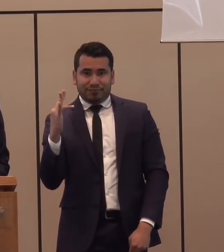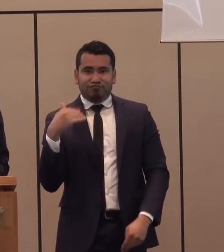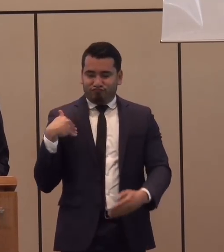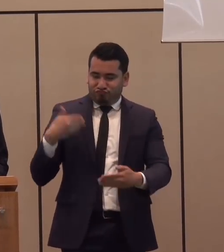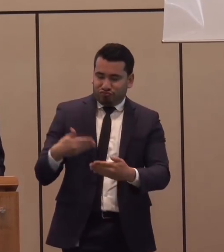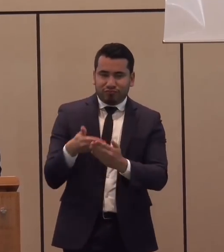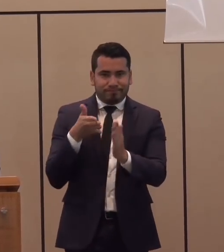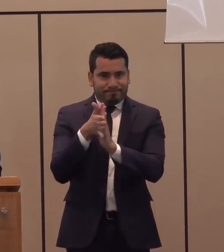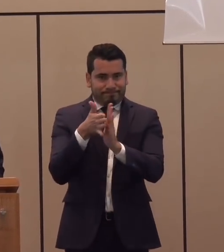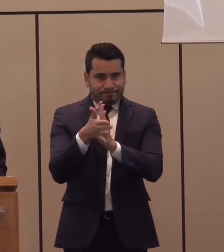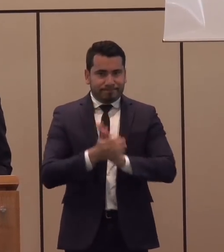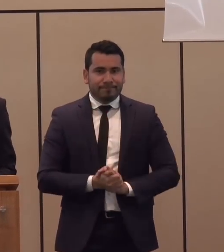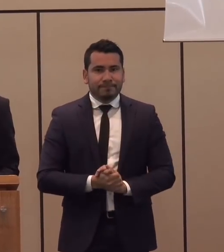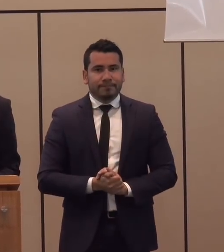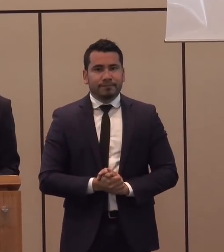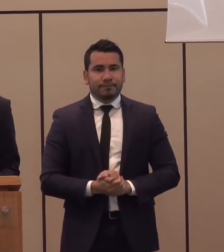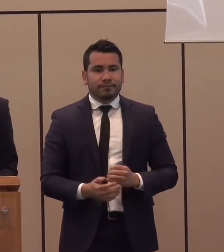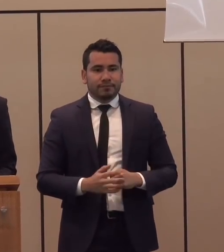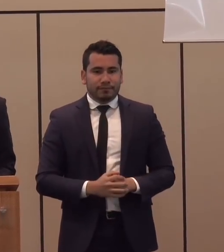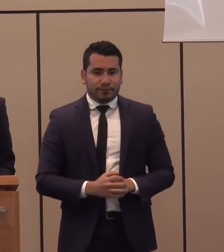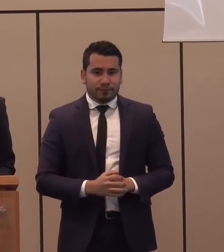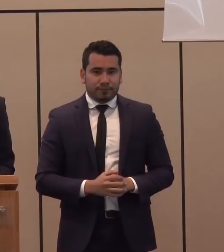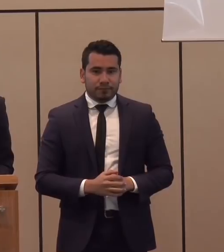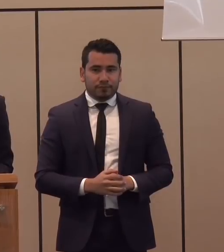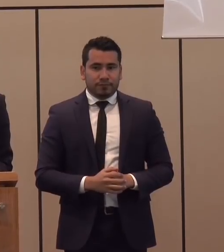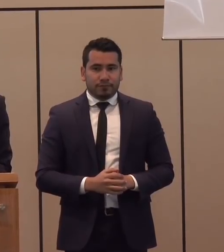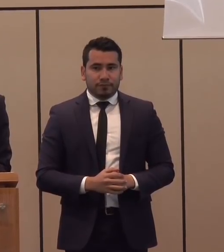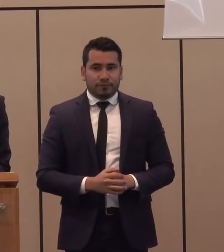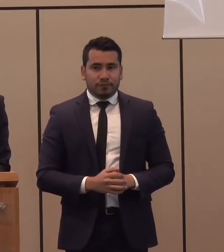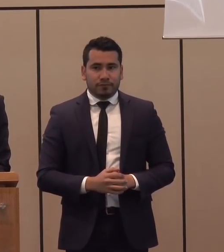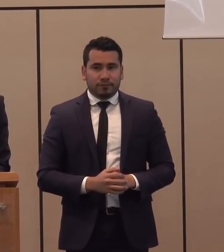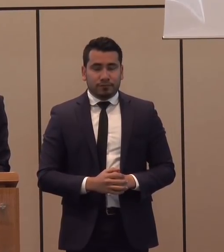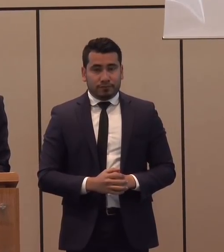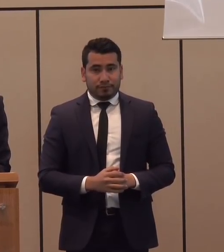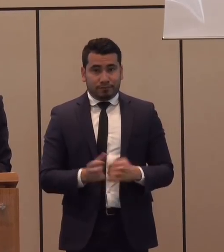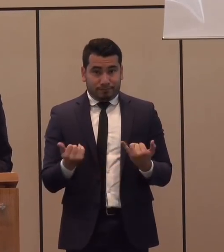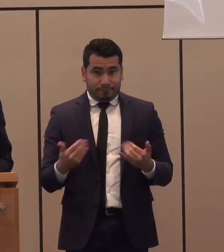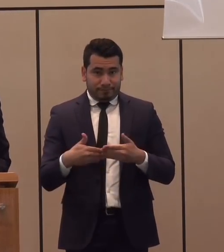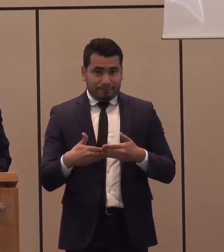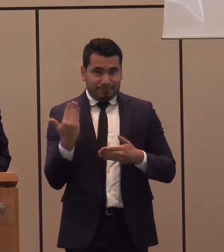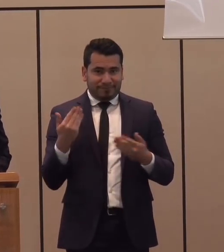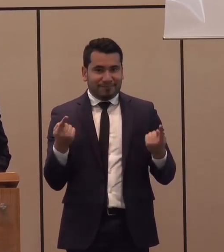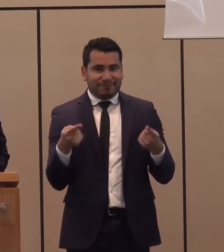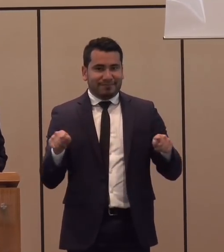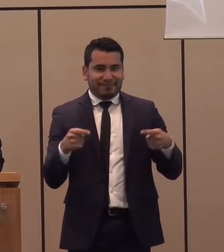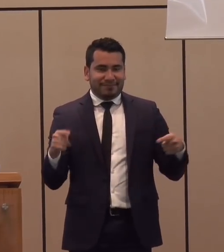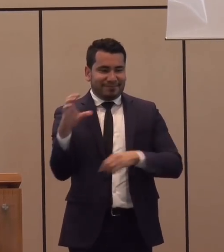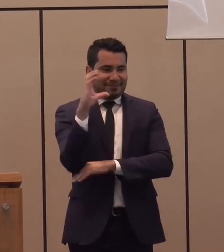#egypt rinde cuentas para empezar este evento iniciamos con las notas del himno nacional de la república de